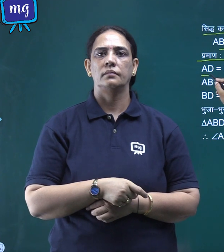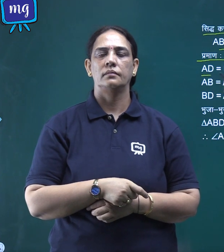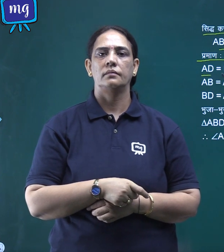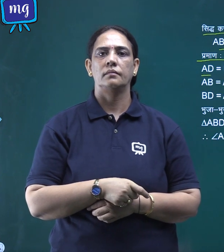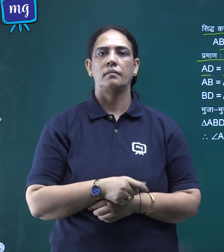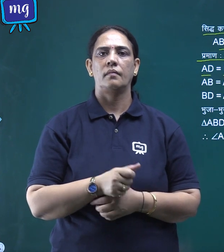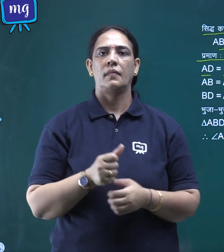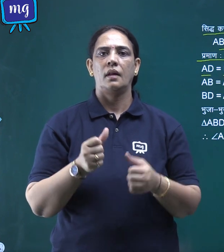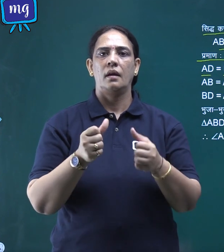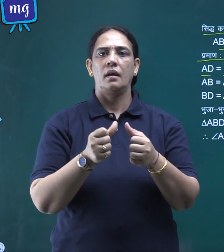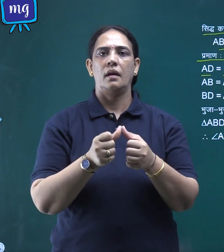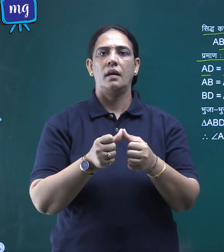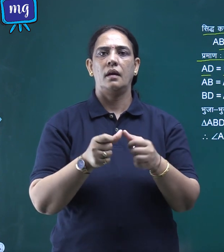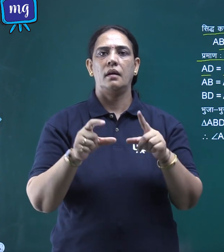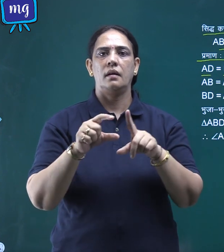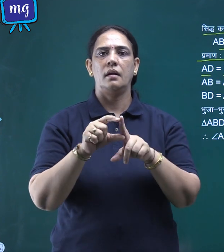ए डी बराबर बी सी